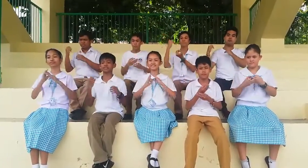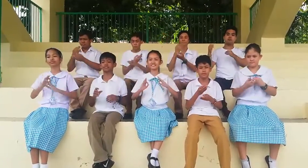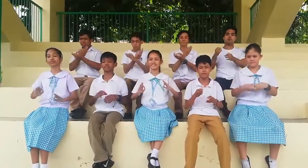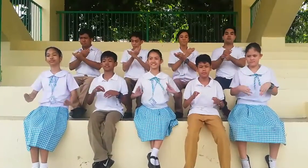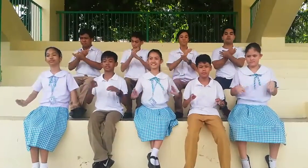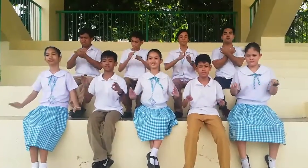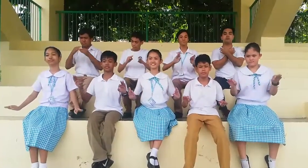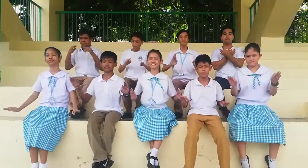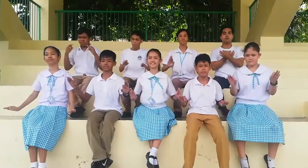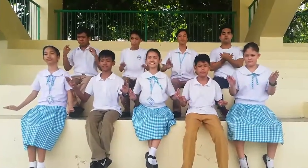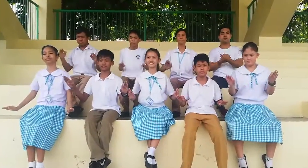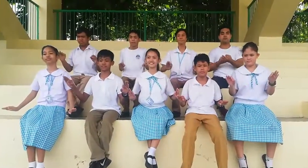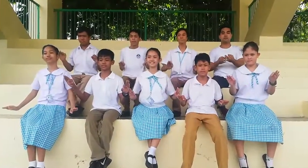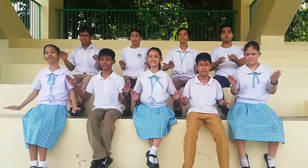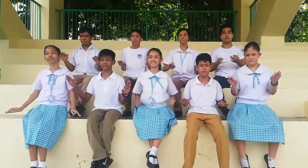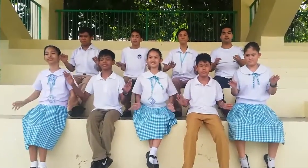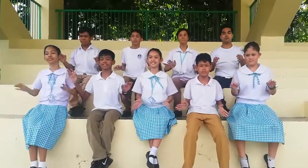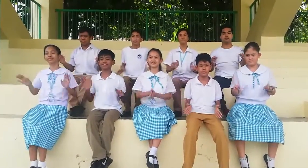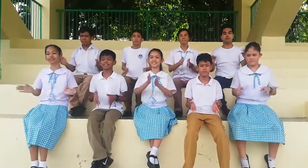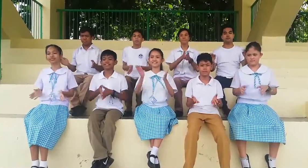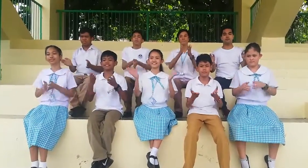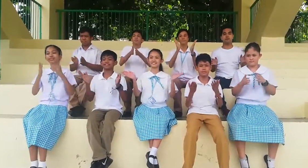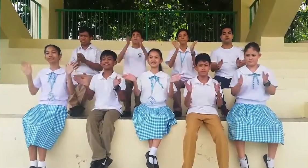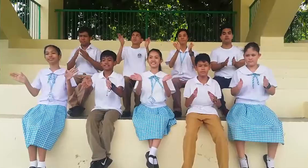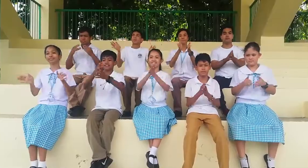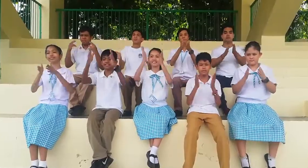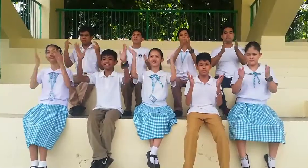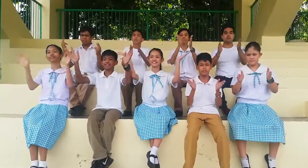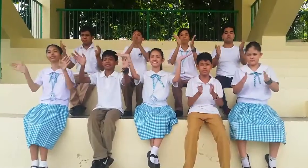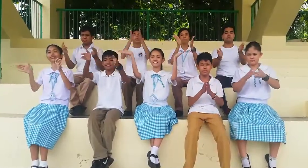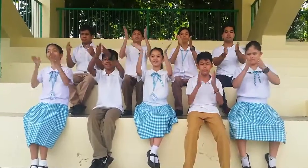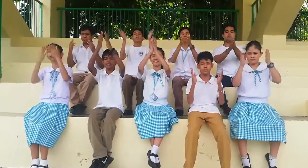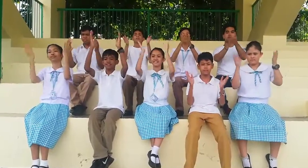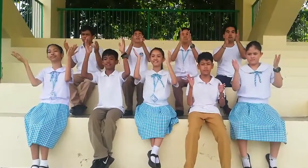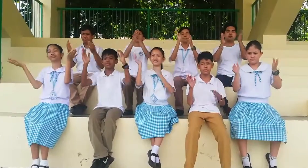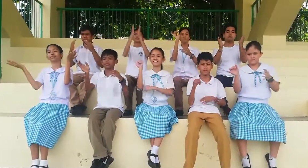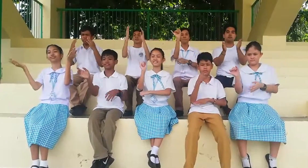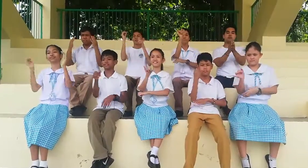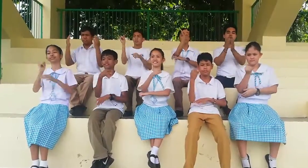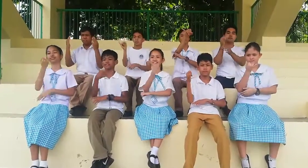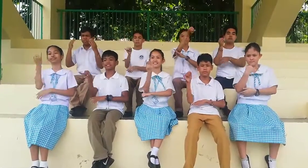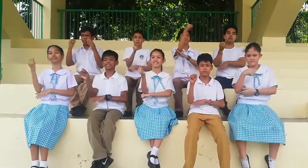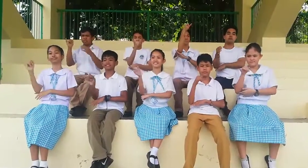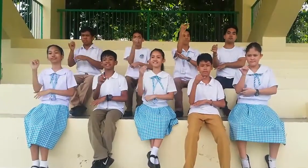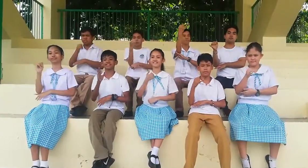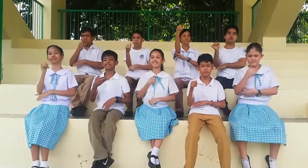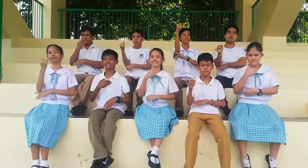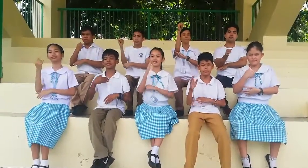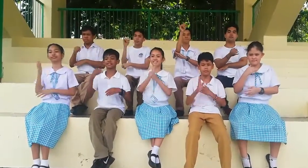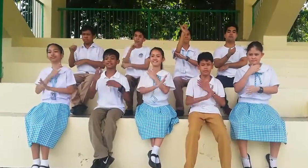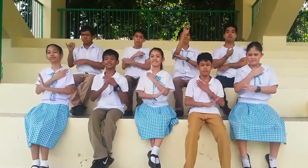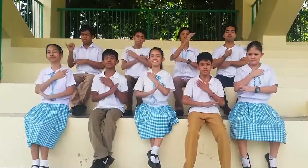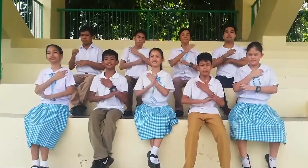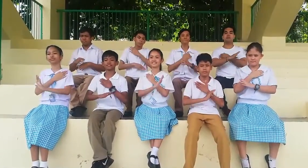kalayaan Kapuri-puri, imus sa ating